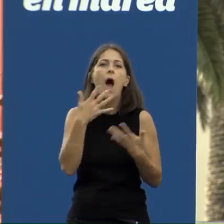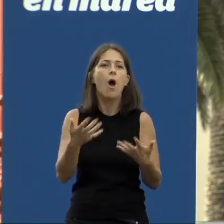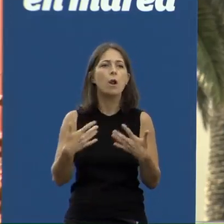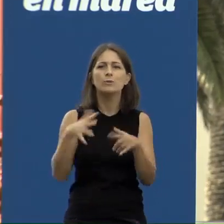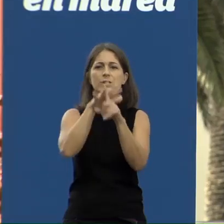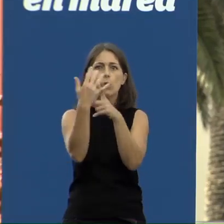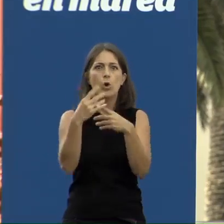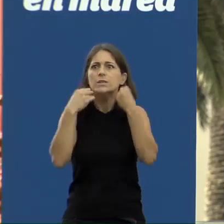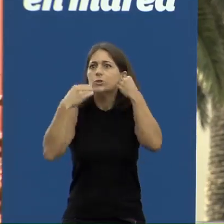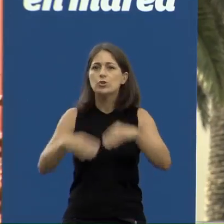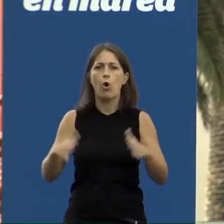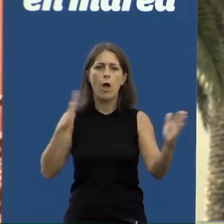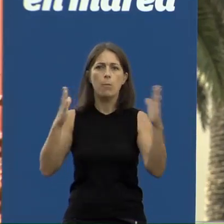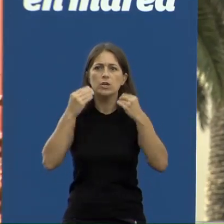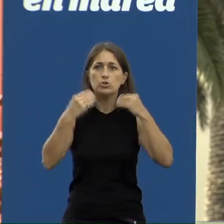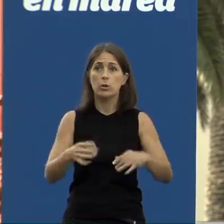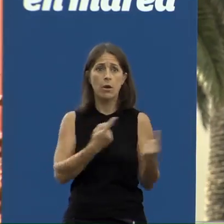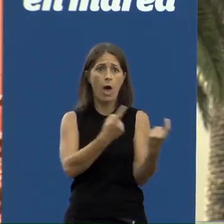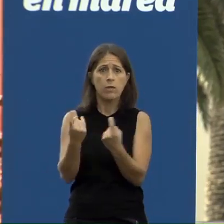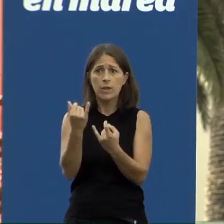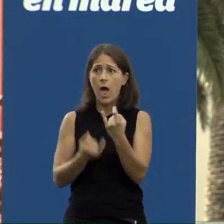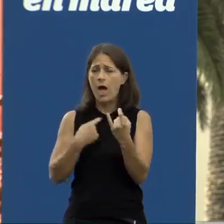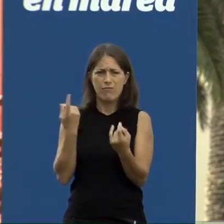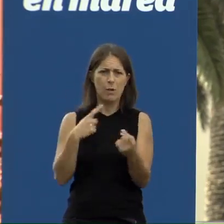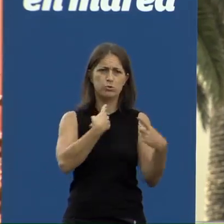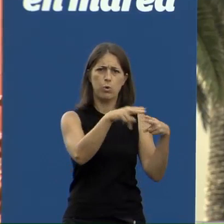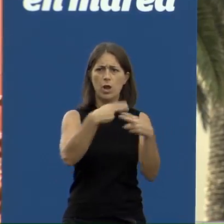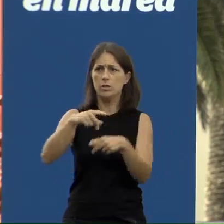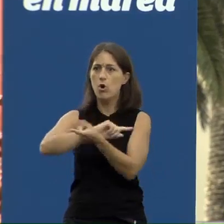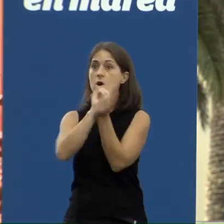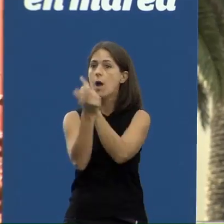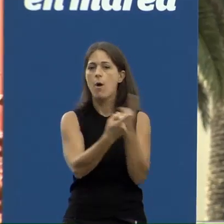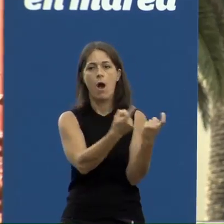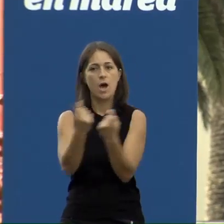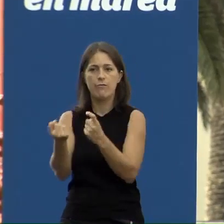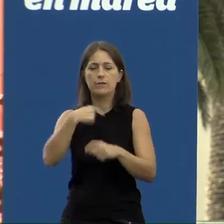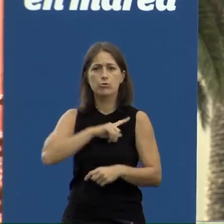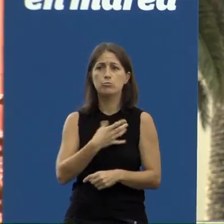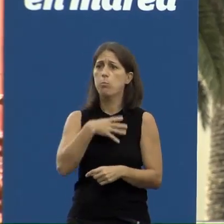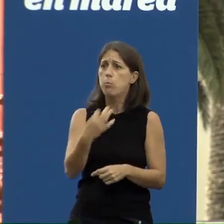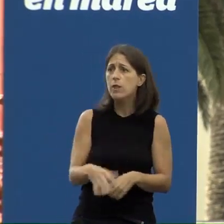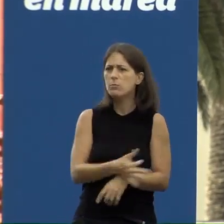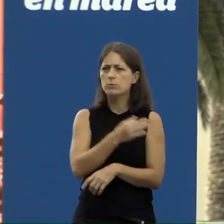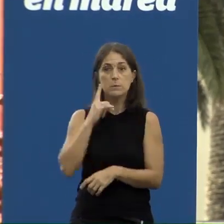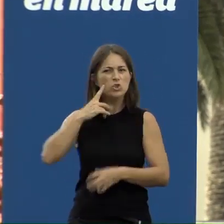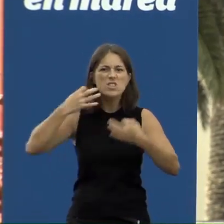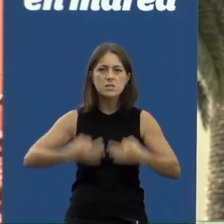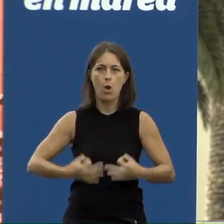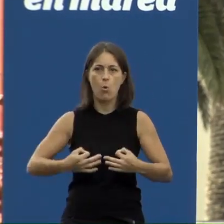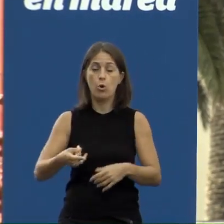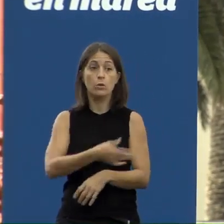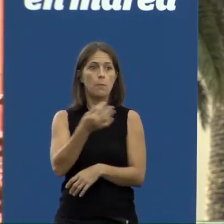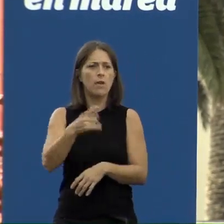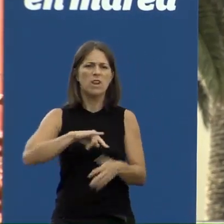momento histórico. O momento preciso no que se xoga o cambio político neste país, onde temos a posibilidade certa de mudar